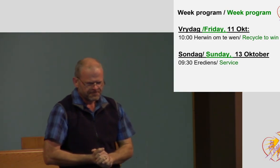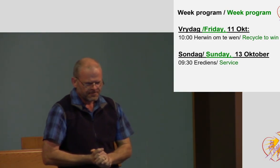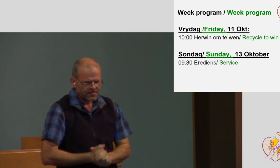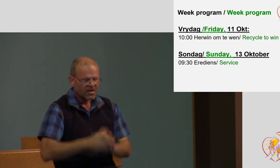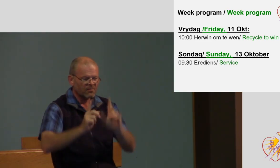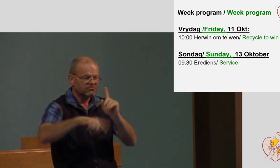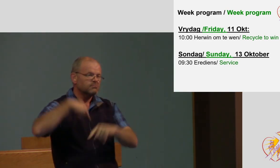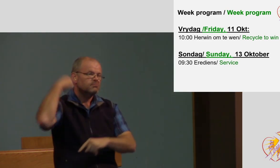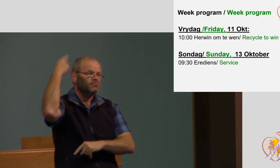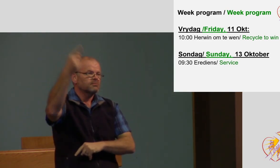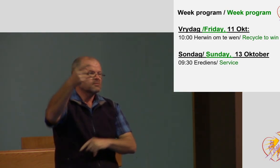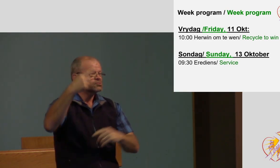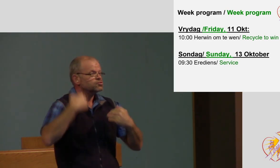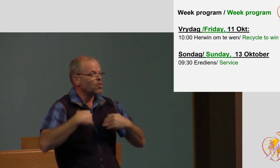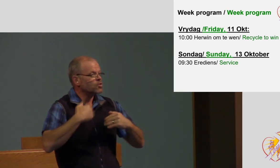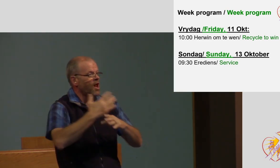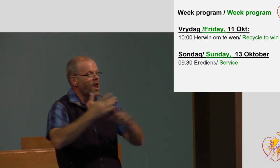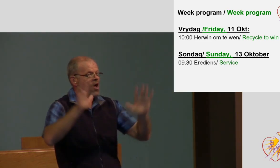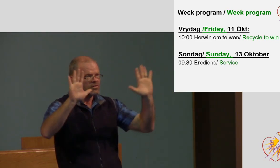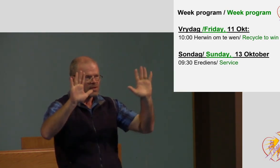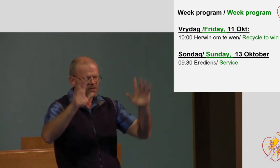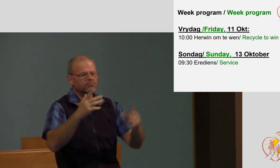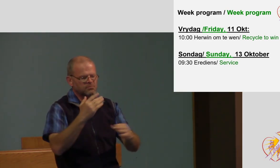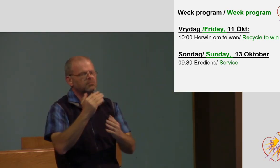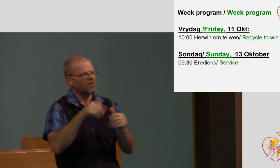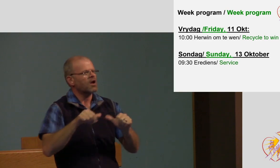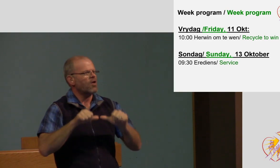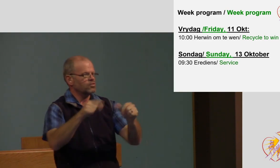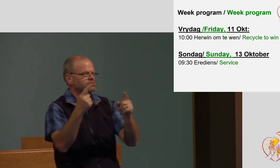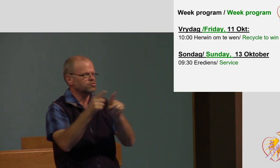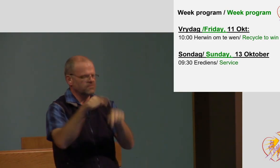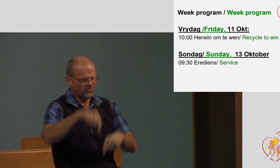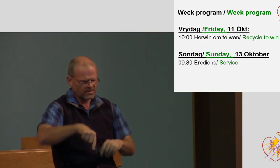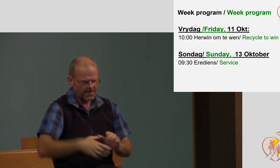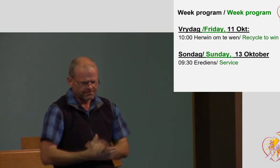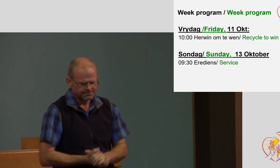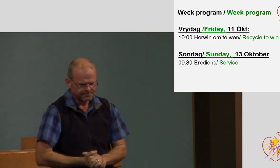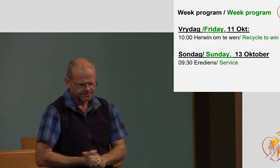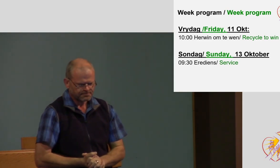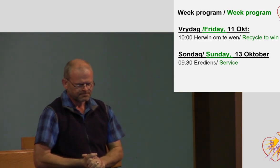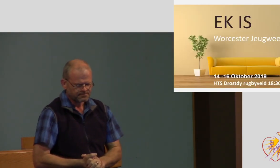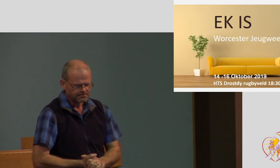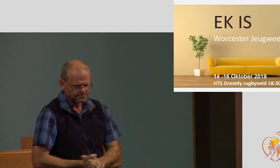welkom. En dan Sondag die 13de is ons erediens hier.